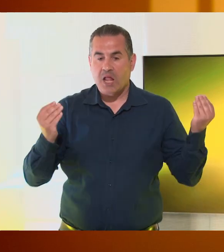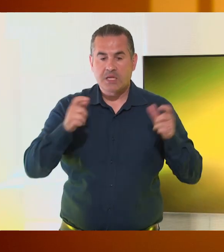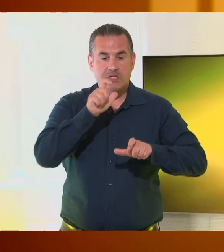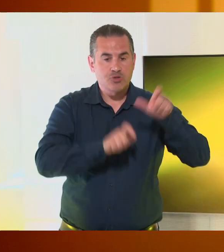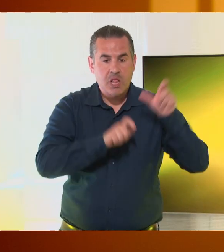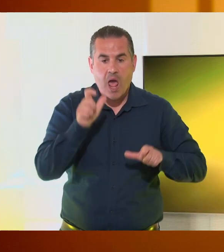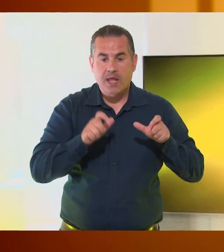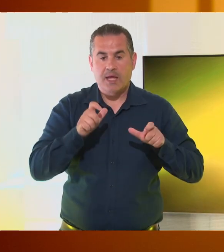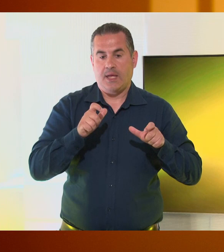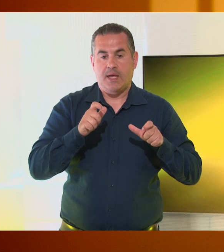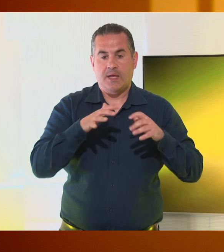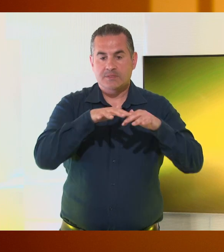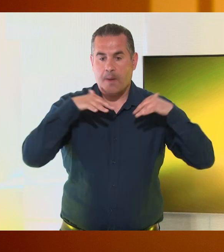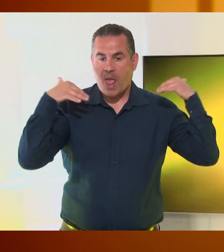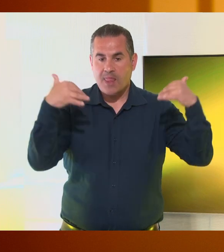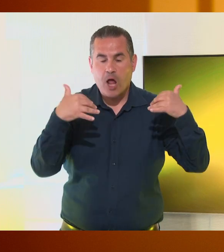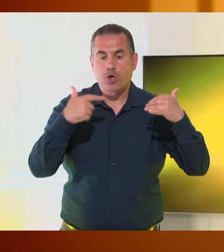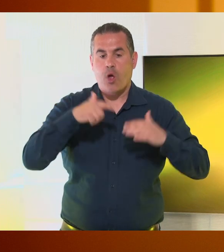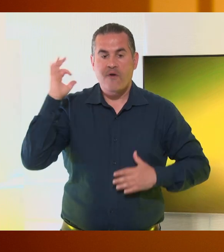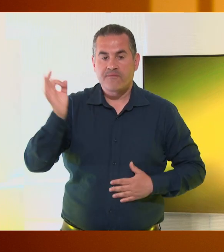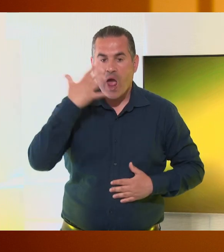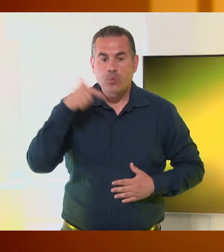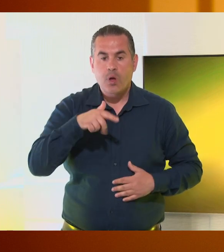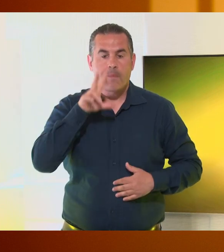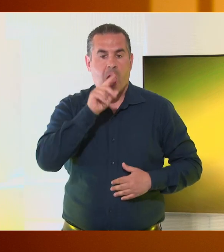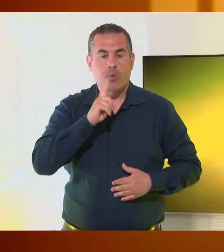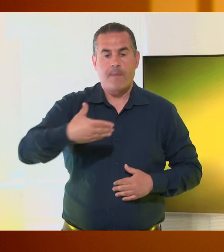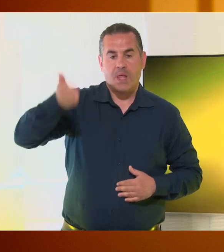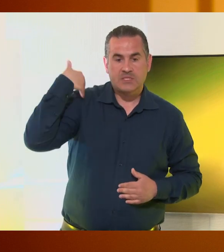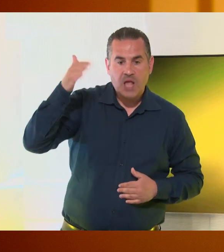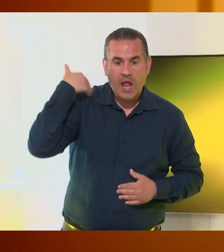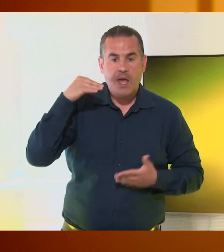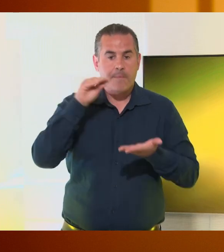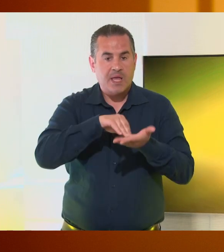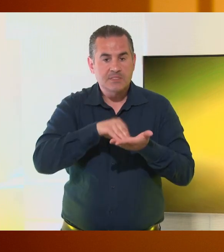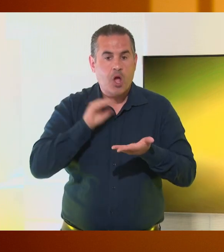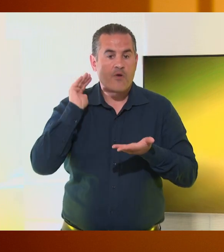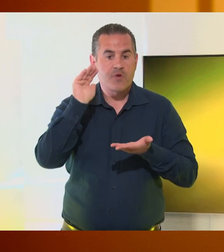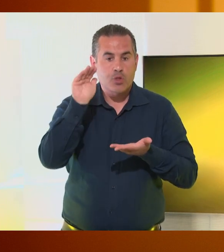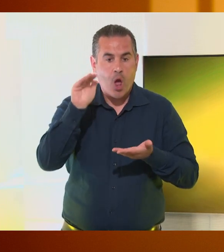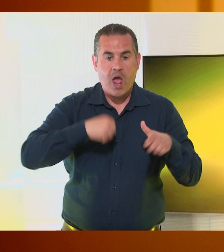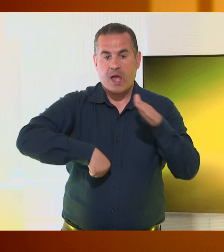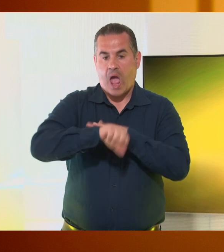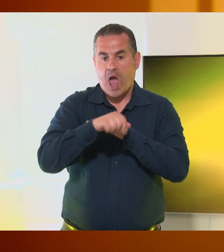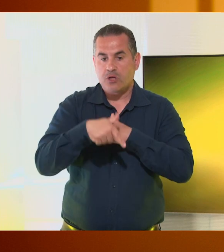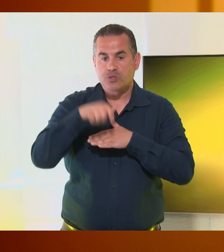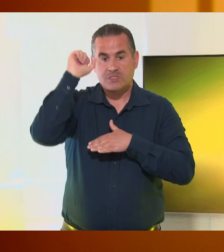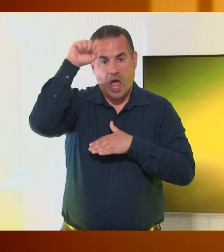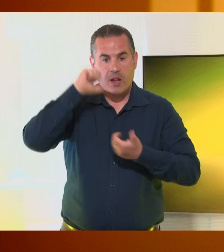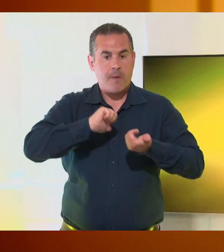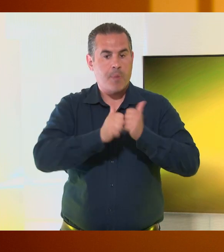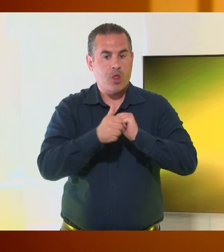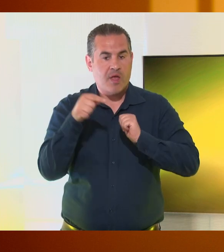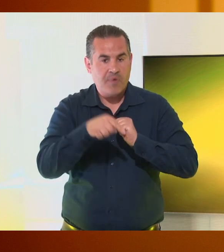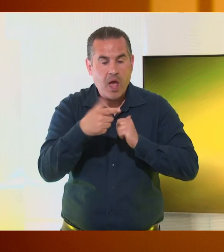Tantissimi spettatori, un evento che ha racchiuso il passato e il presente e il futuro calcistico della Sardegna Sportiva, presenti i protagonisti di tante battaglie dentro e fuori